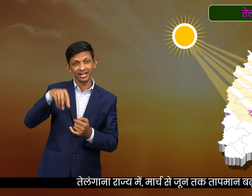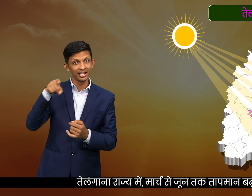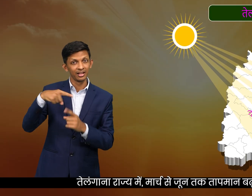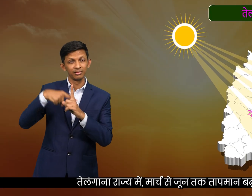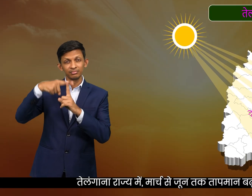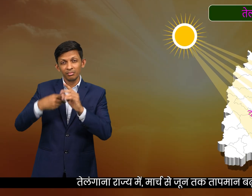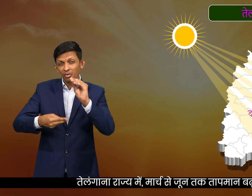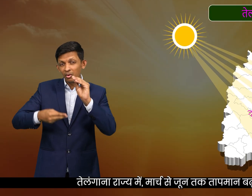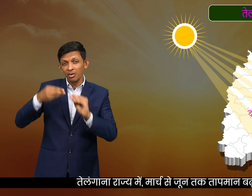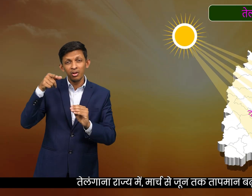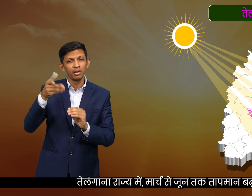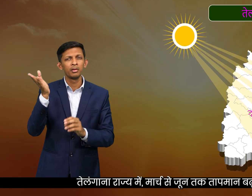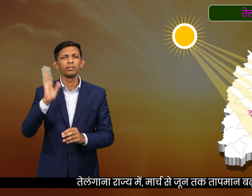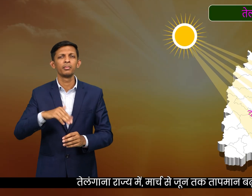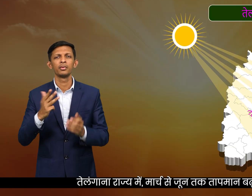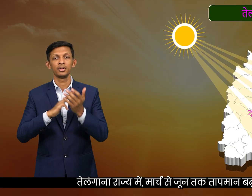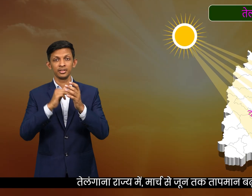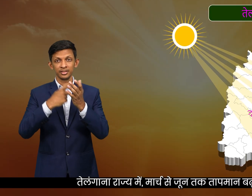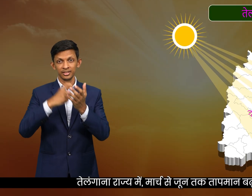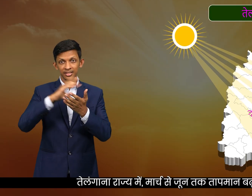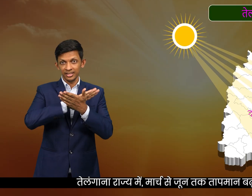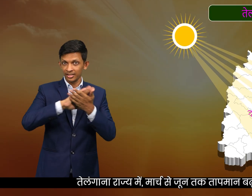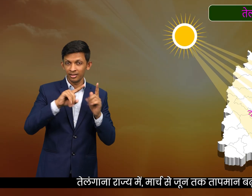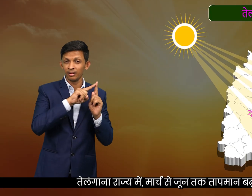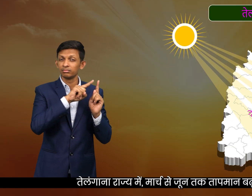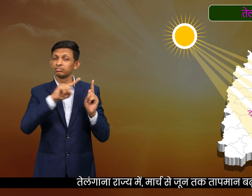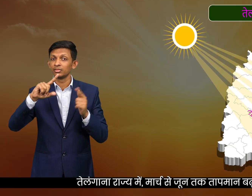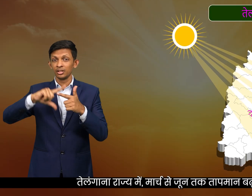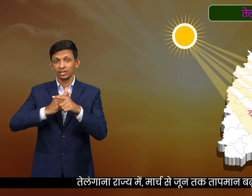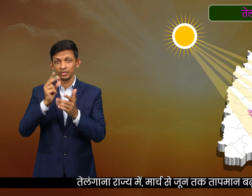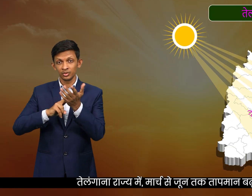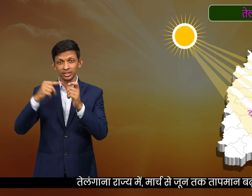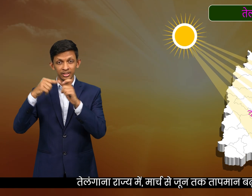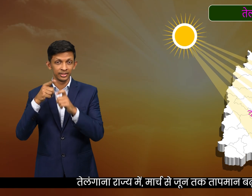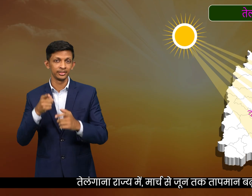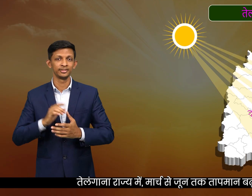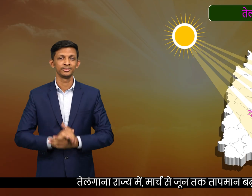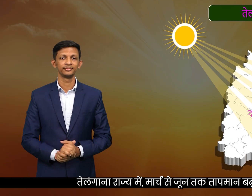तेलंगाना राज्य में मार्च से जून तक तापमान बढ़ जाता है।